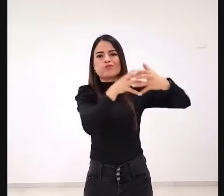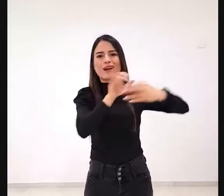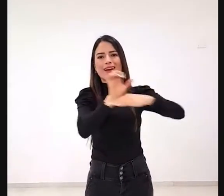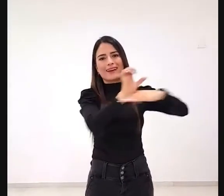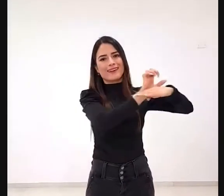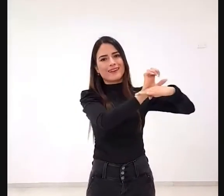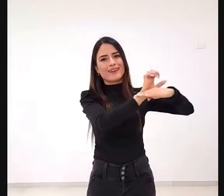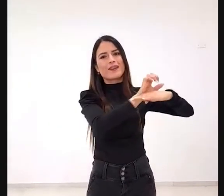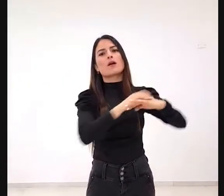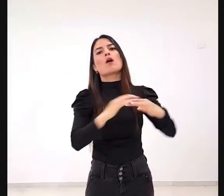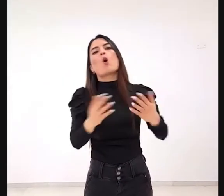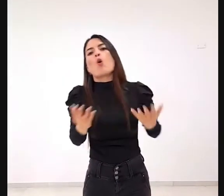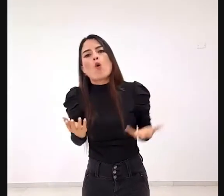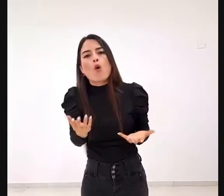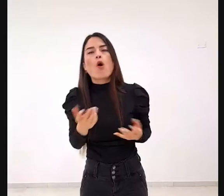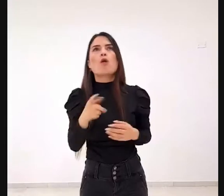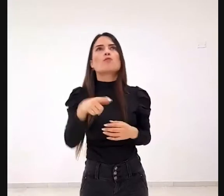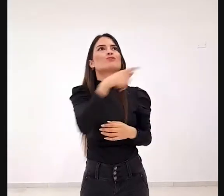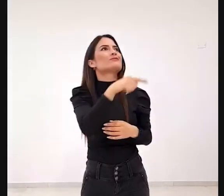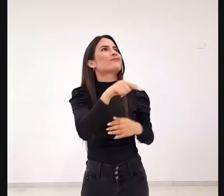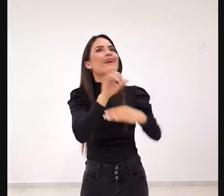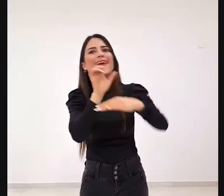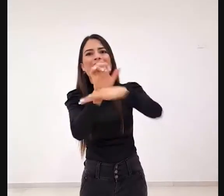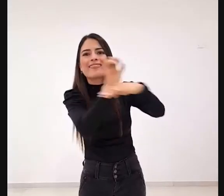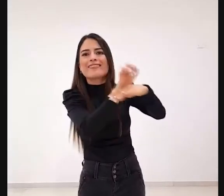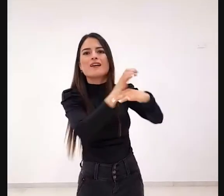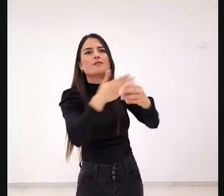de su